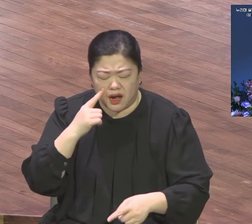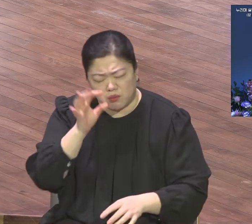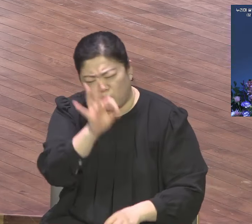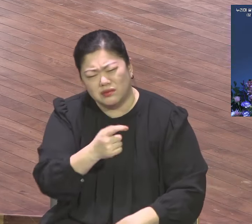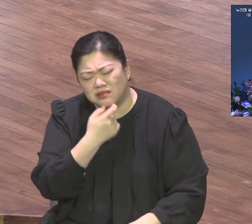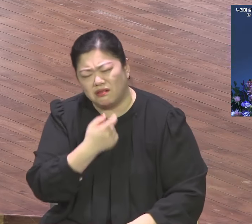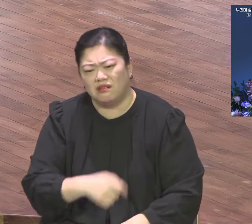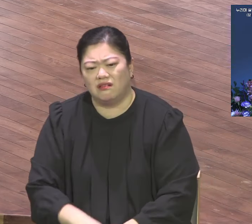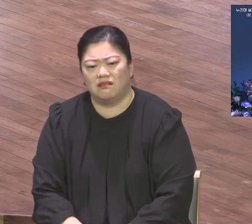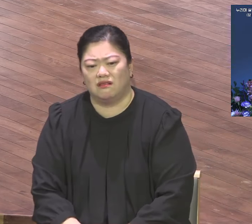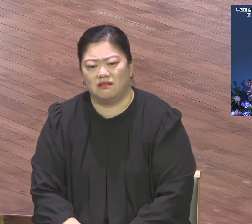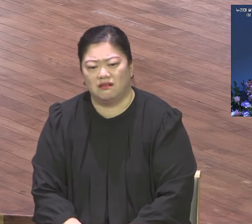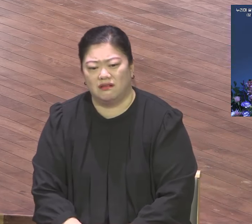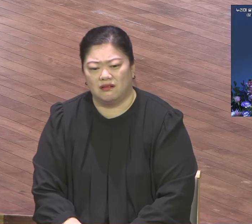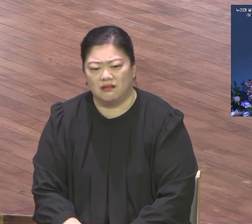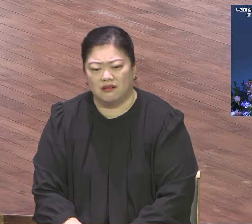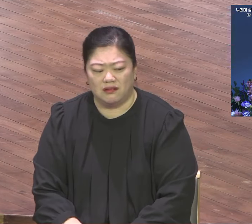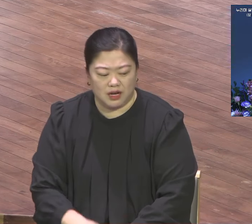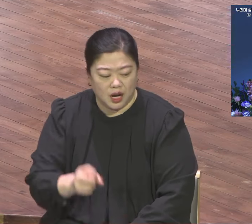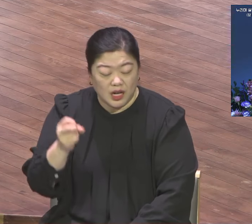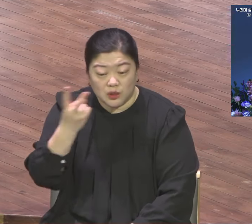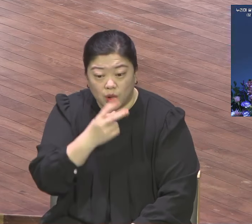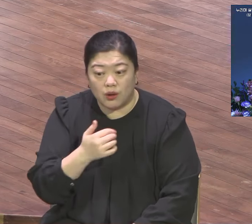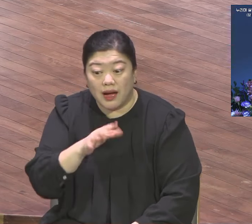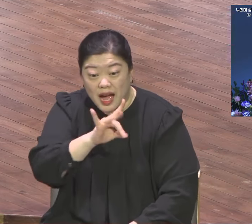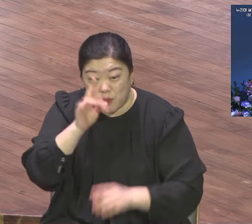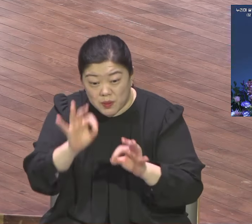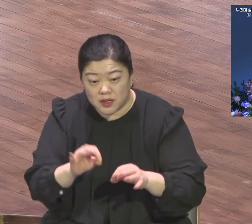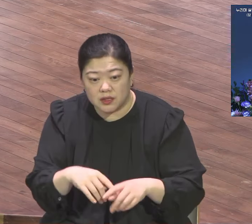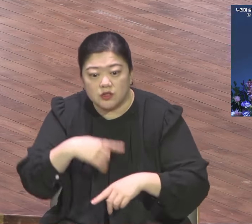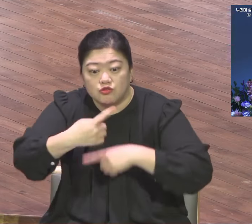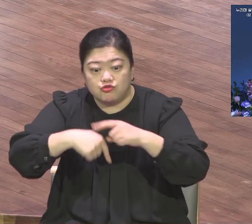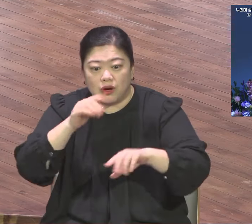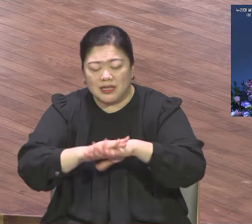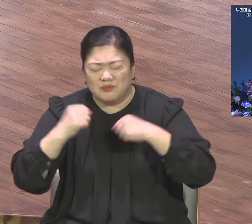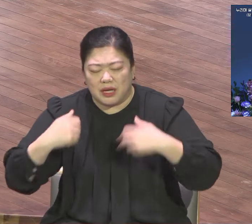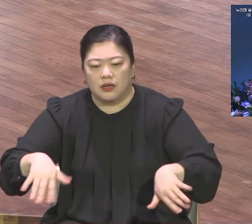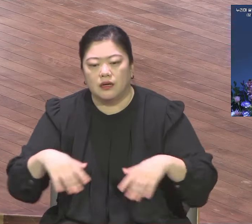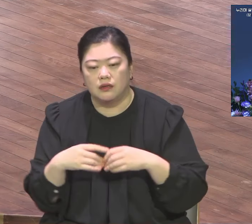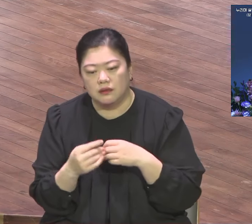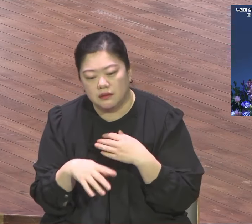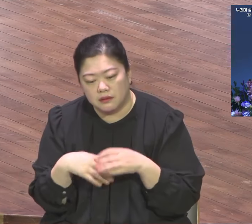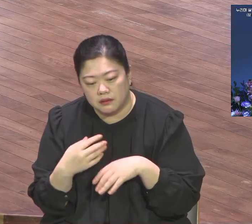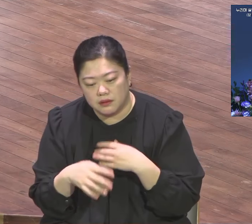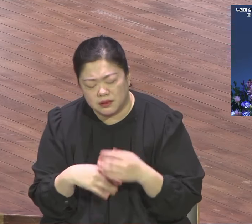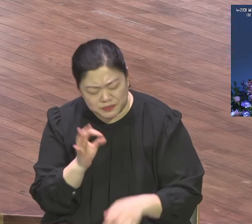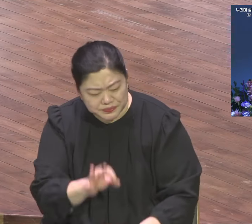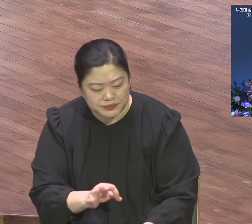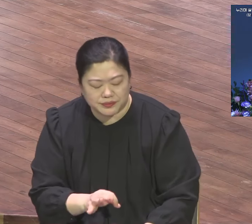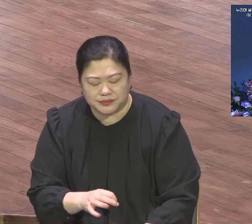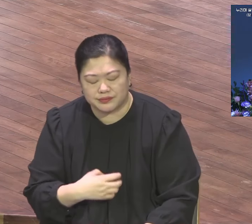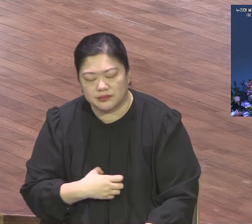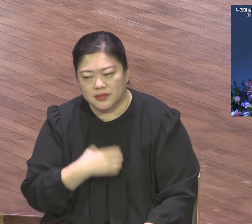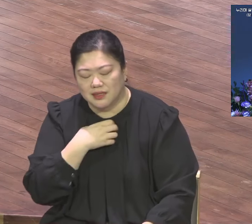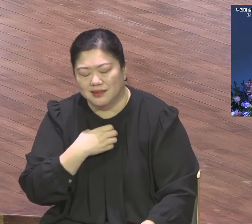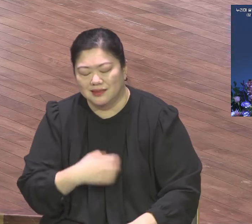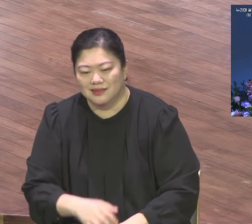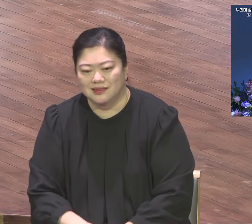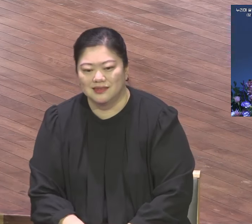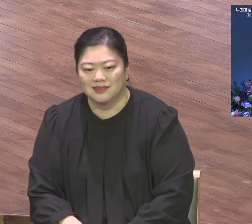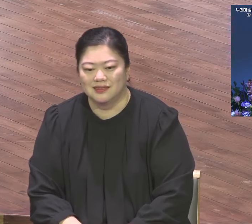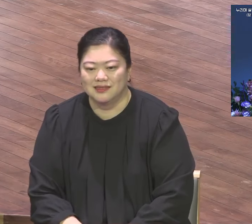사람은요 소리 듣는 것도 피곤해 들을 힘도 없어 듣는 것도 막 서툴렸어 몸이 막 아프니까